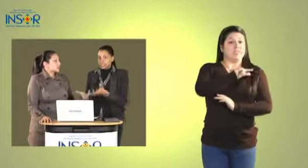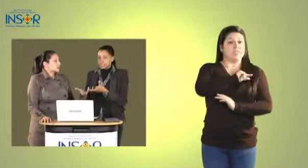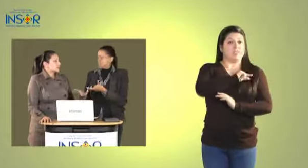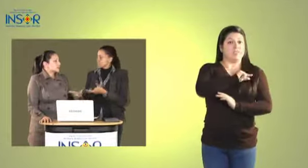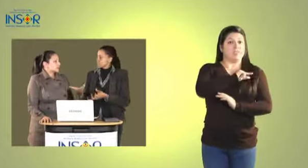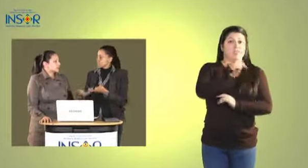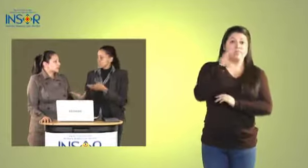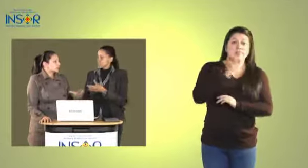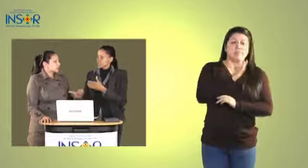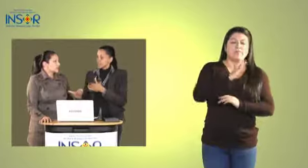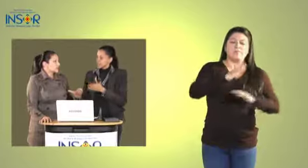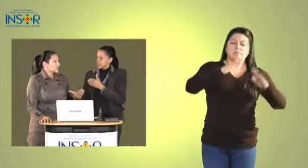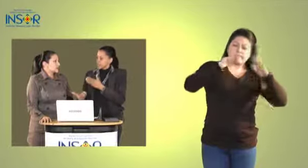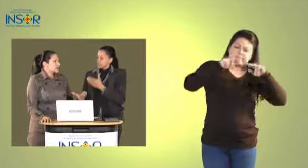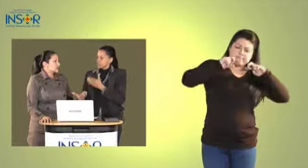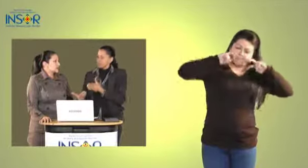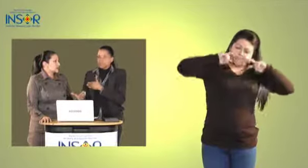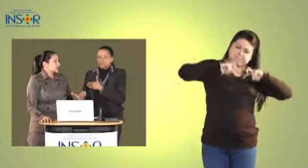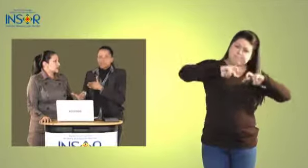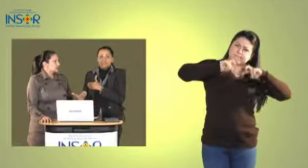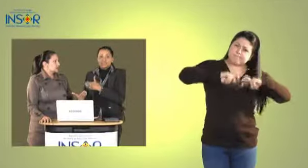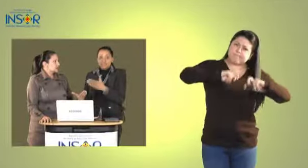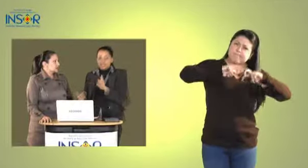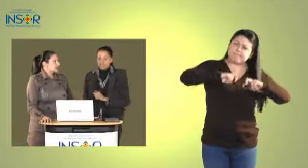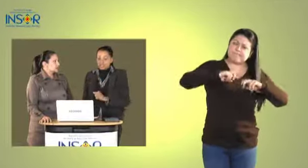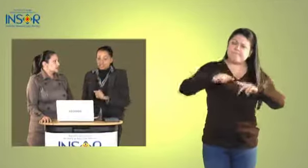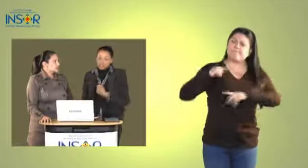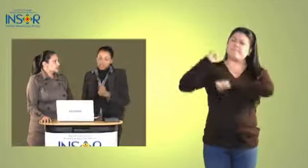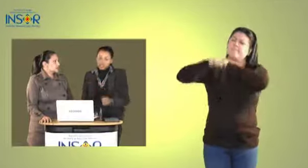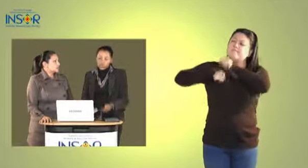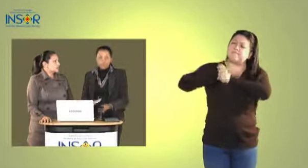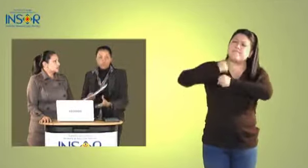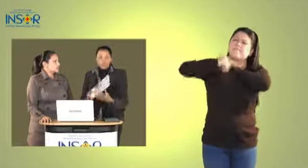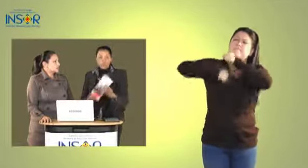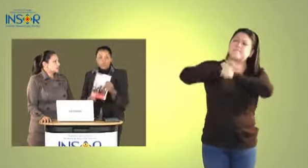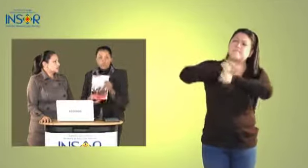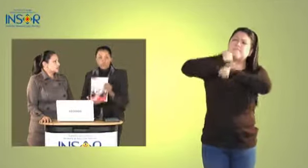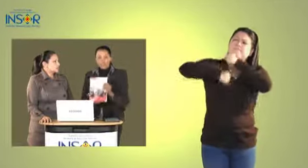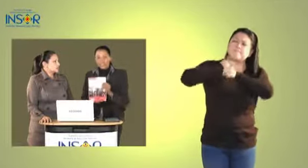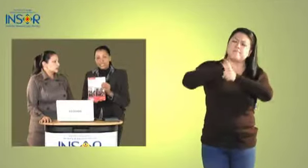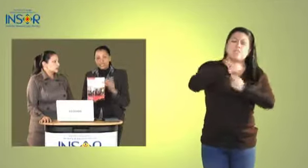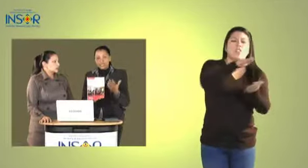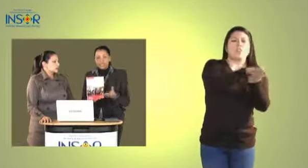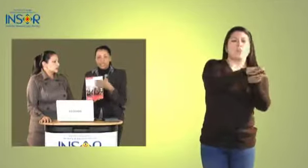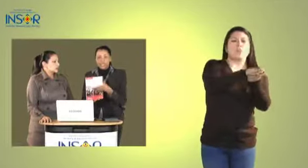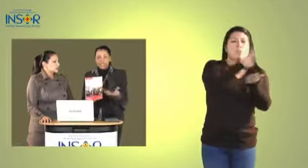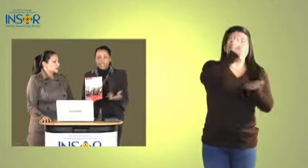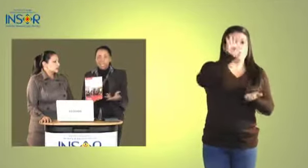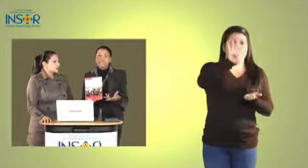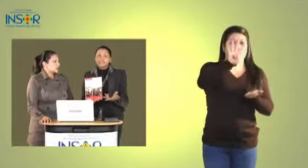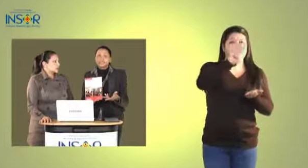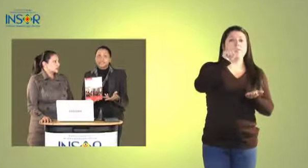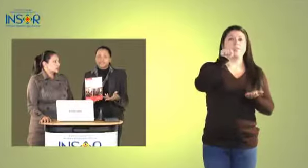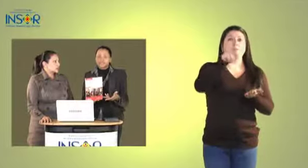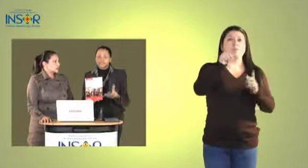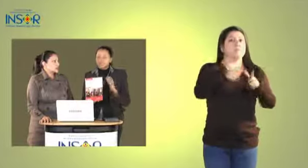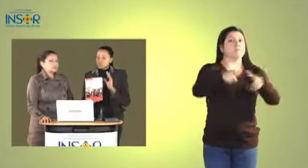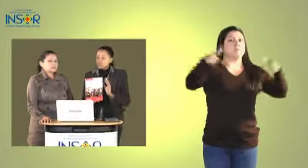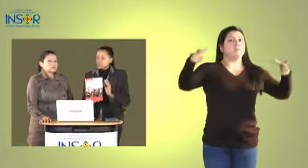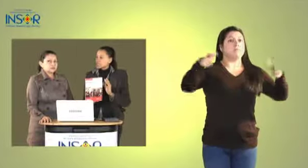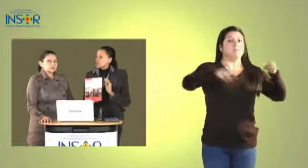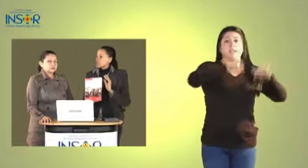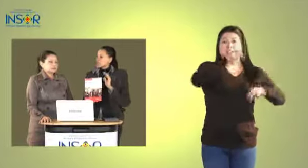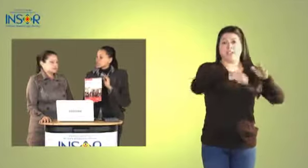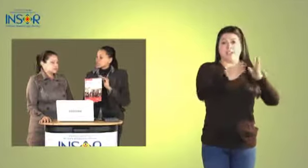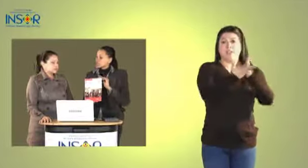de las investigaciones que ha hecho durante estos años, pues surgió el documento número 4, que sabemos que la mayoría de la Secretaría de Educación